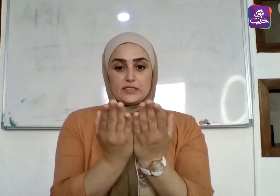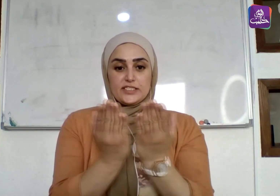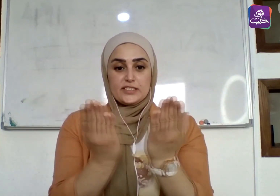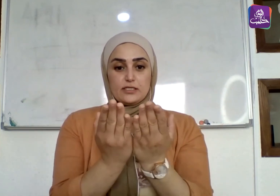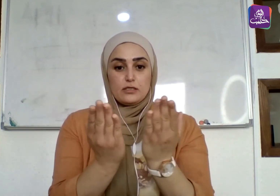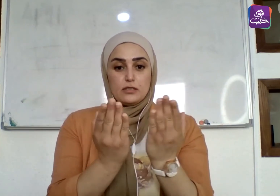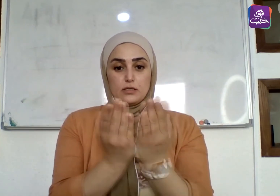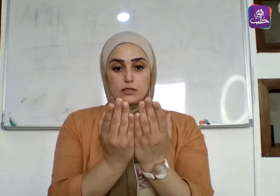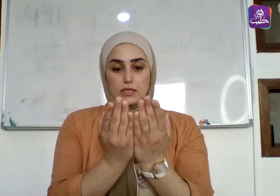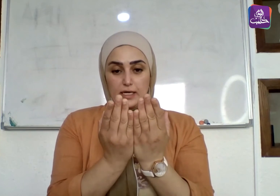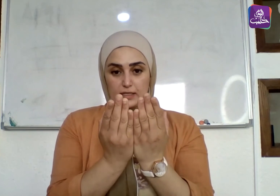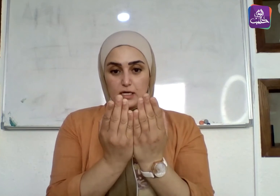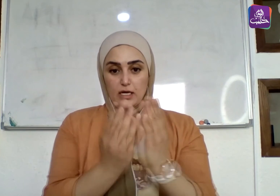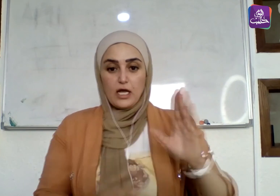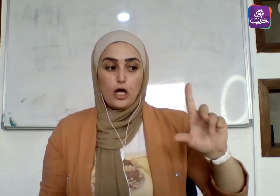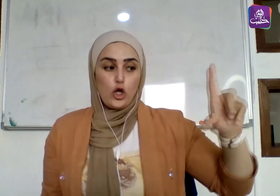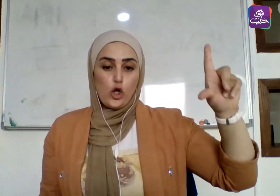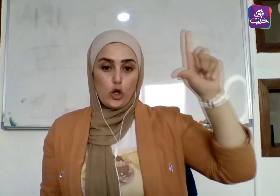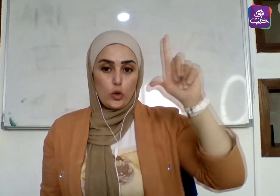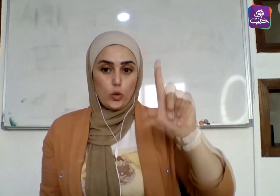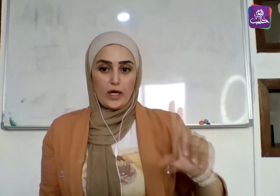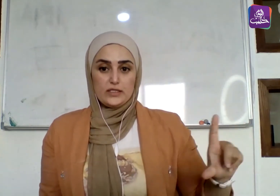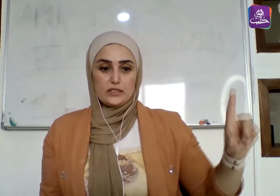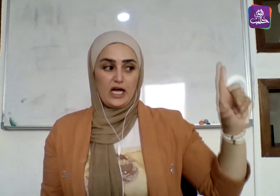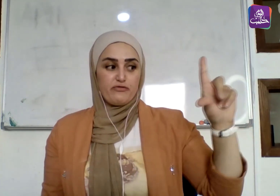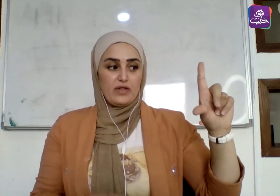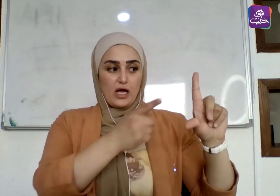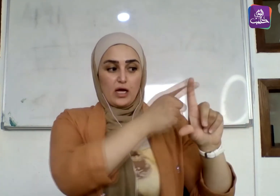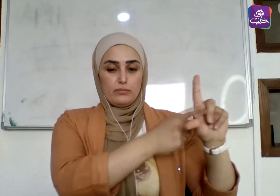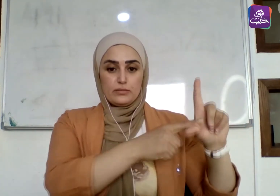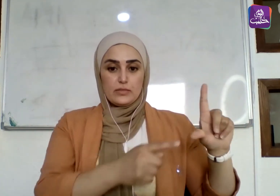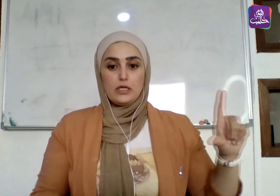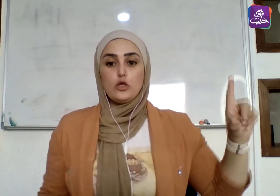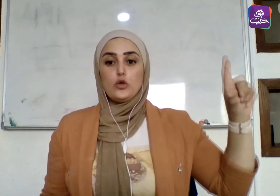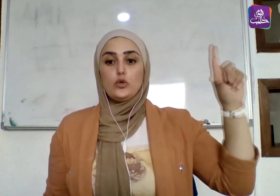درس أخذناها هلأ لغة حرف اللام لغة